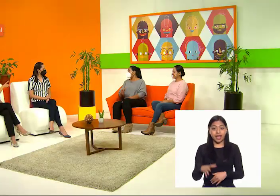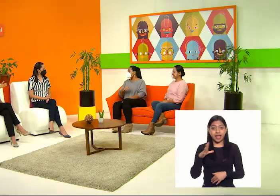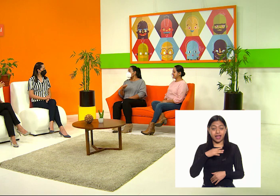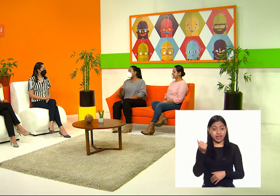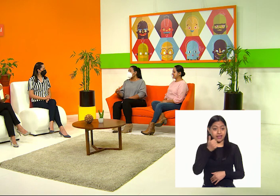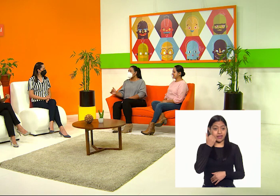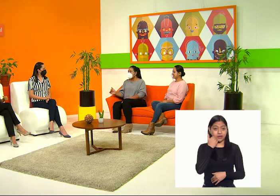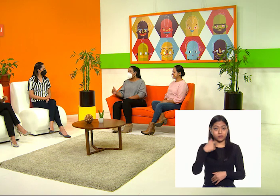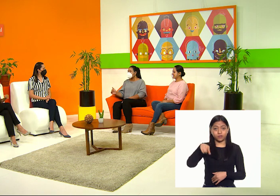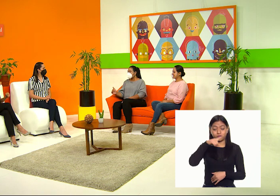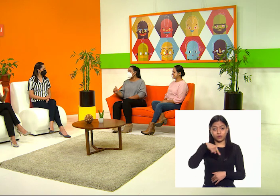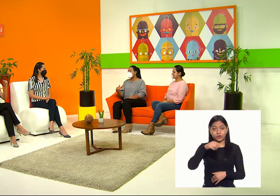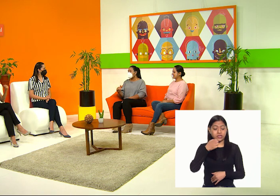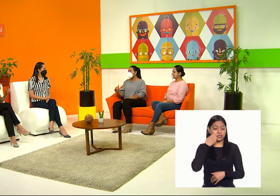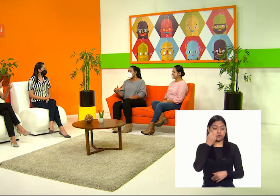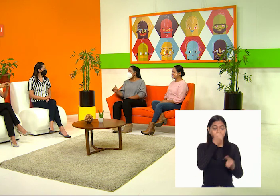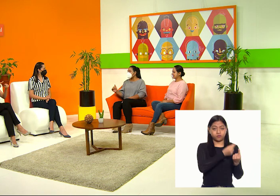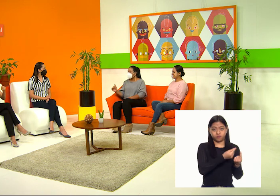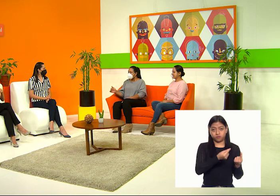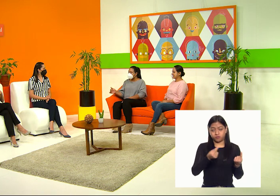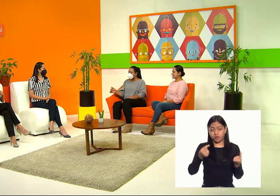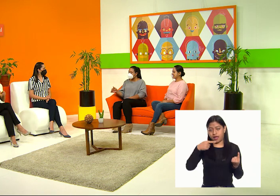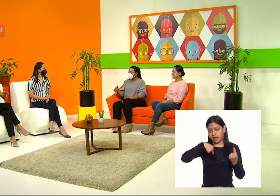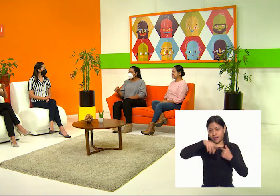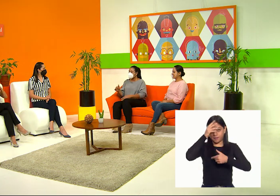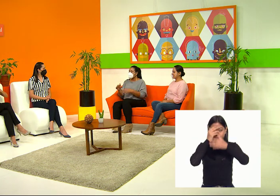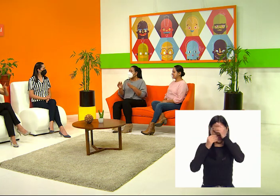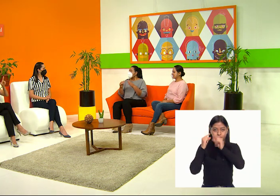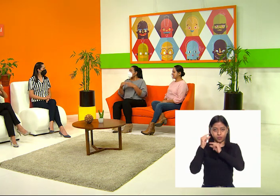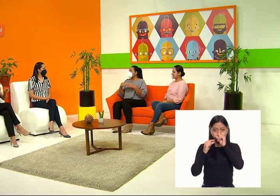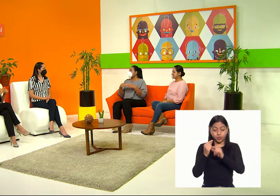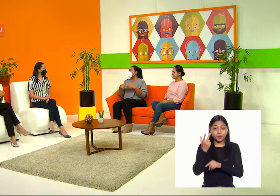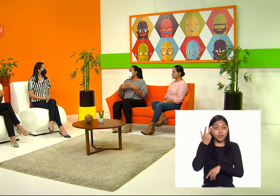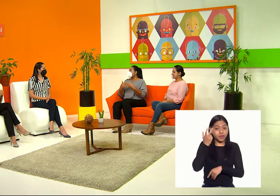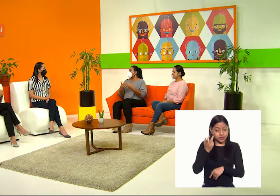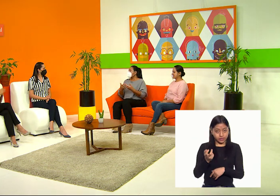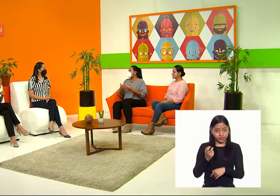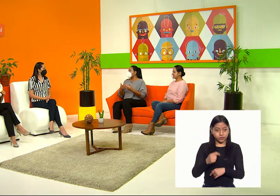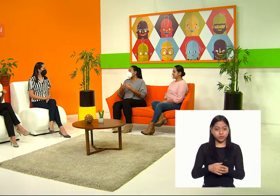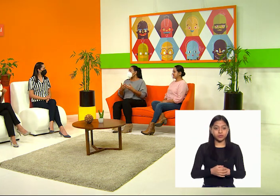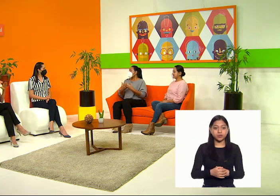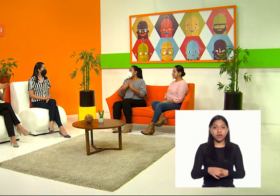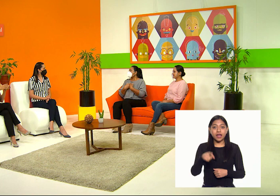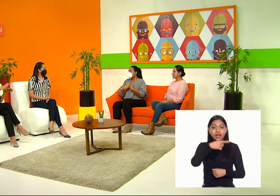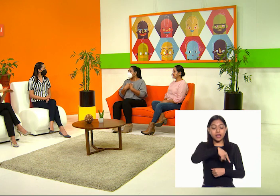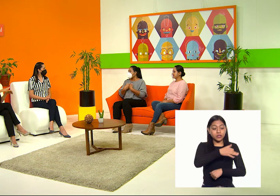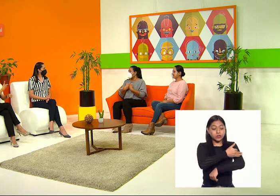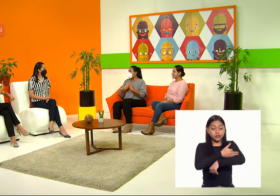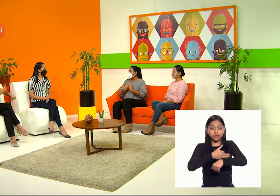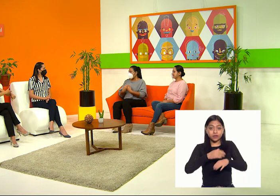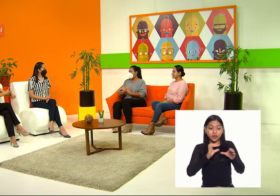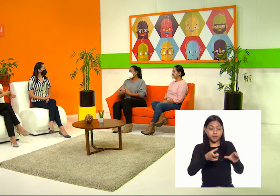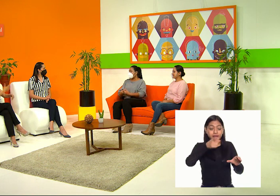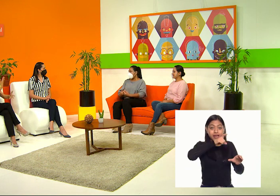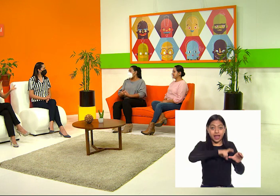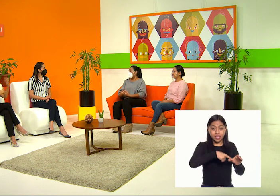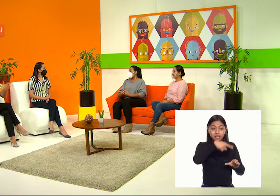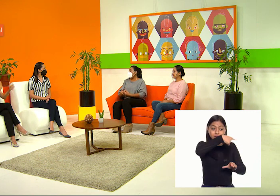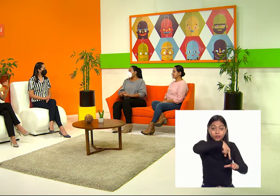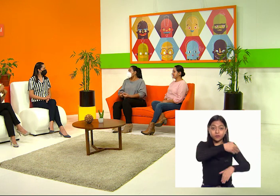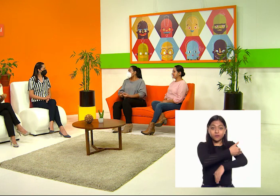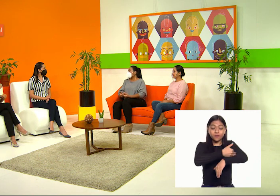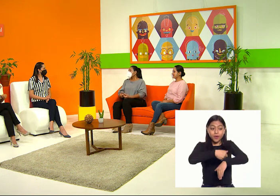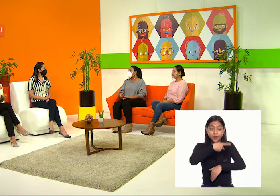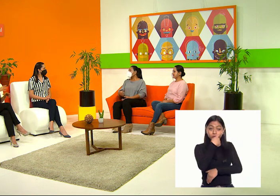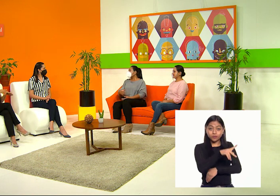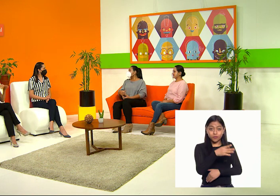en diferentes niveles de adquisición de la lengua de señas mexicana. Entonces, si están dentro de una familia que todavía no se ha apropiado de la